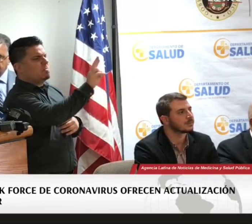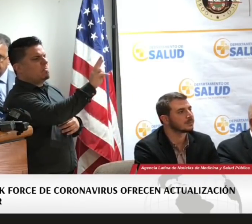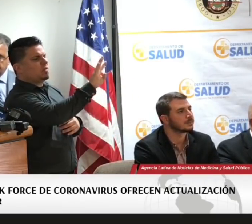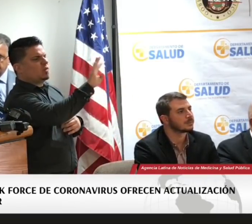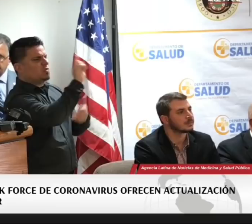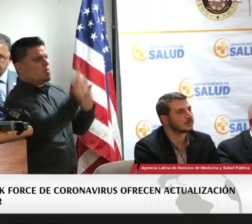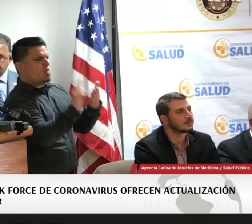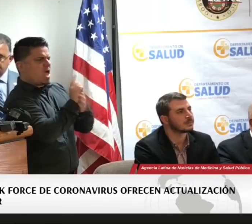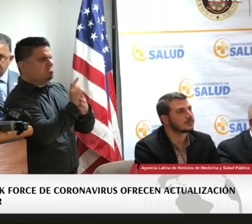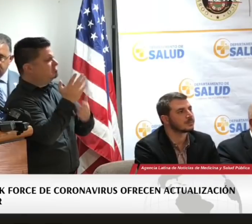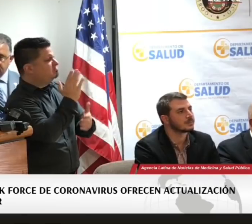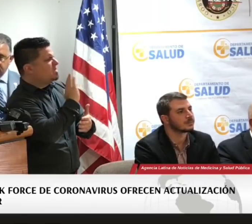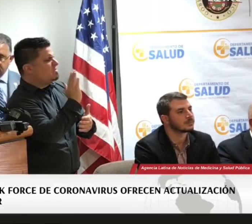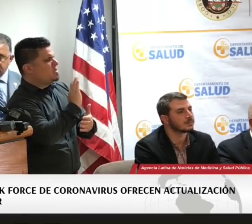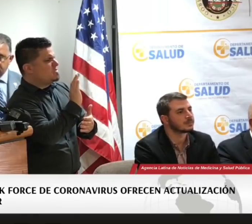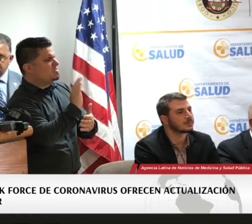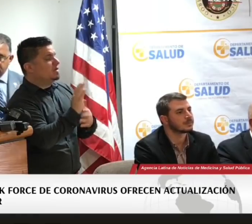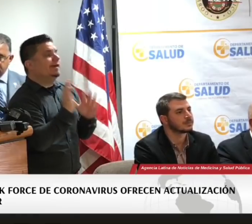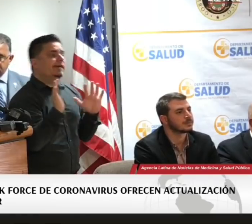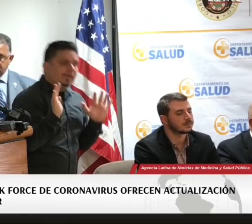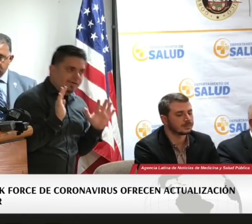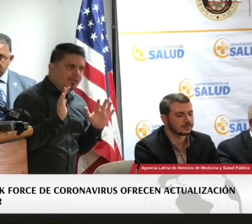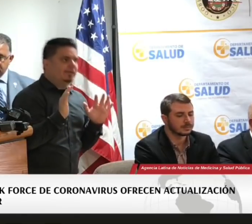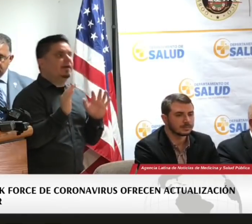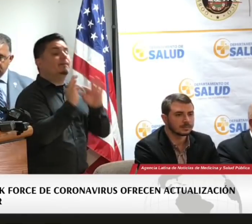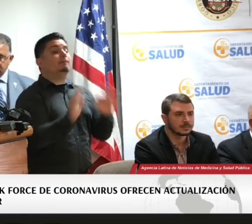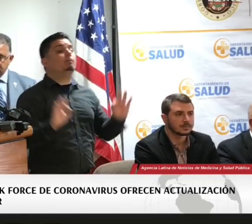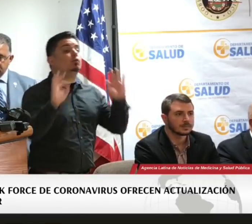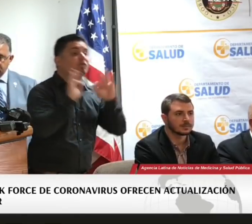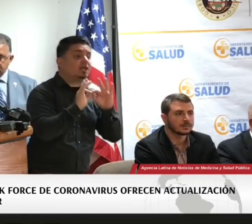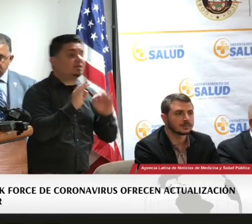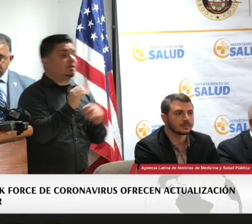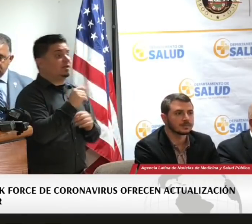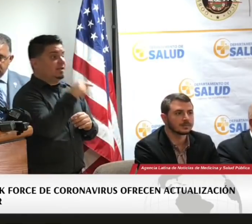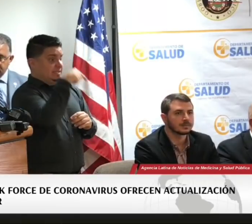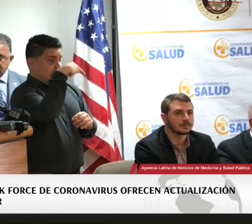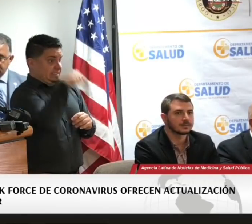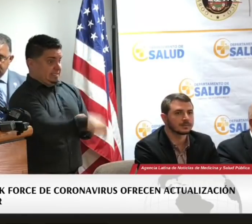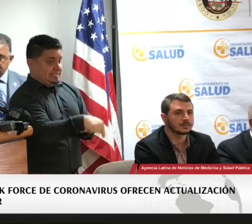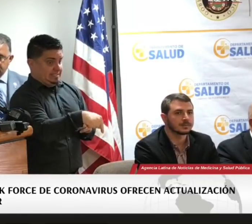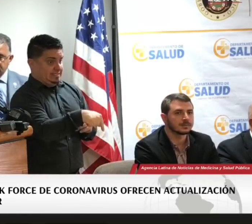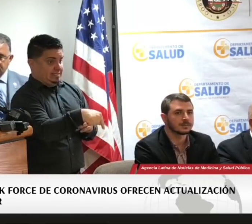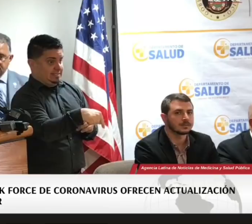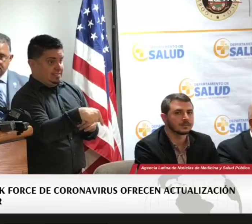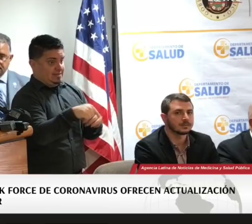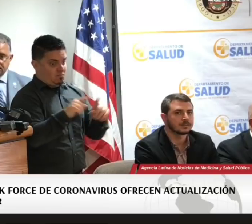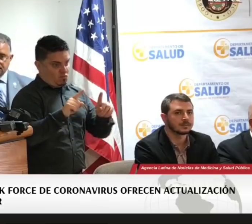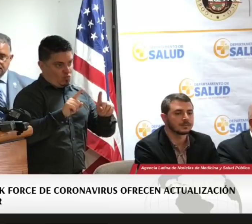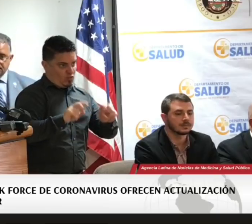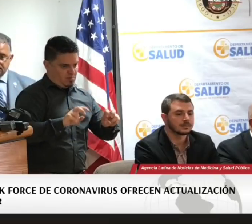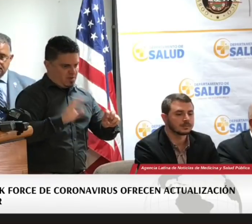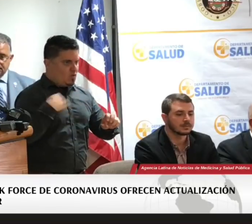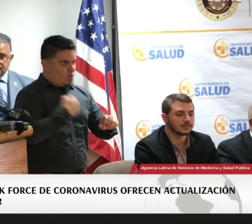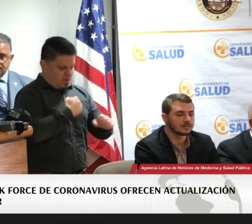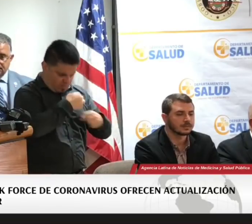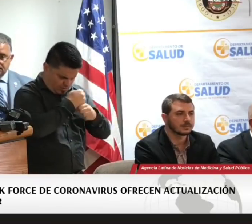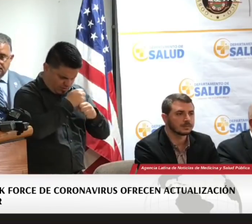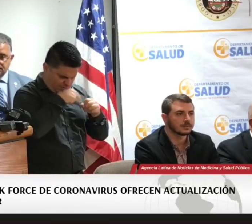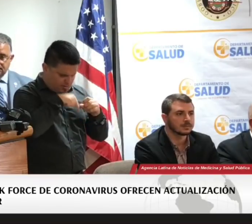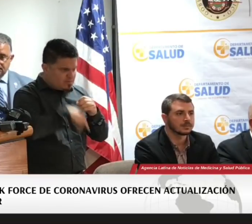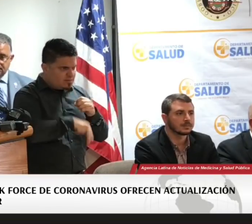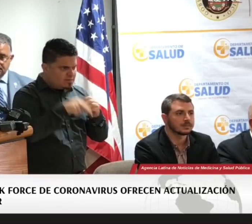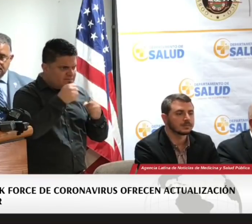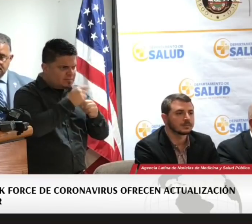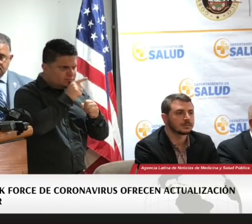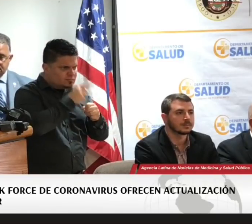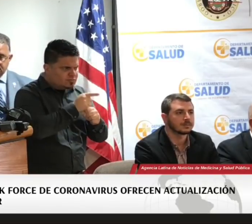y aquí viene un factor importante, esta prueba es una prueba molecular, y debido a que es una prueba molecular, puede haber un